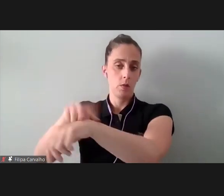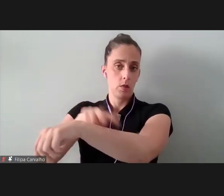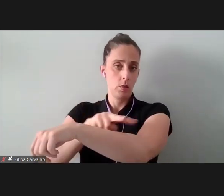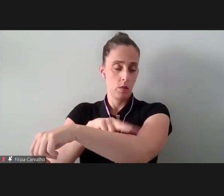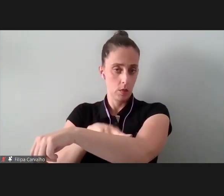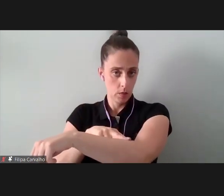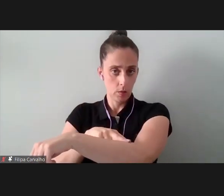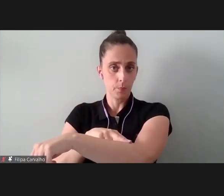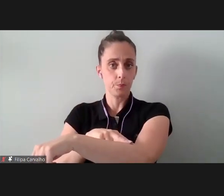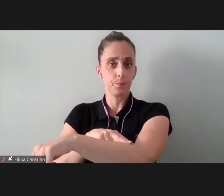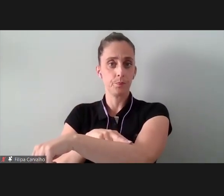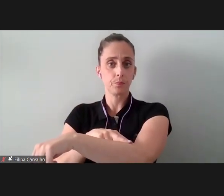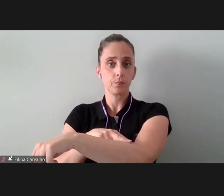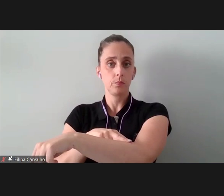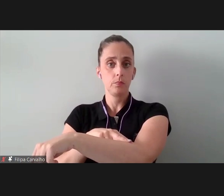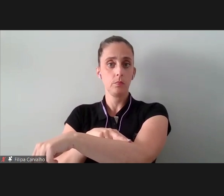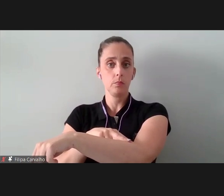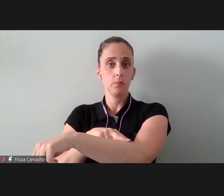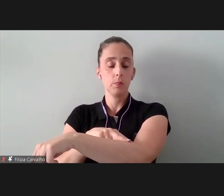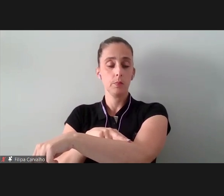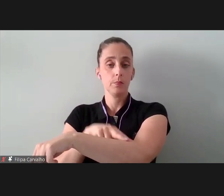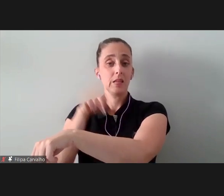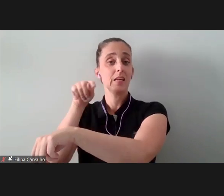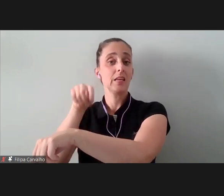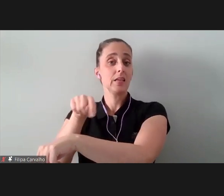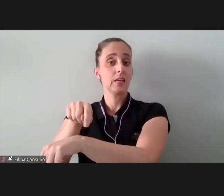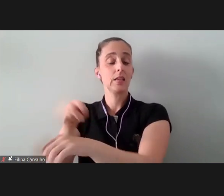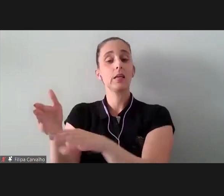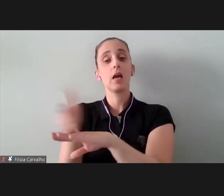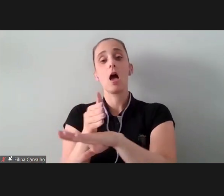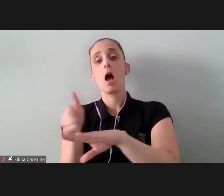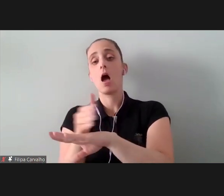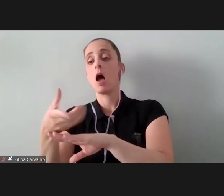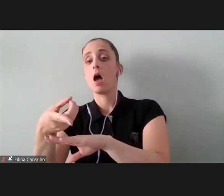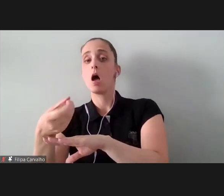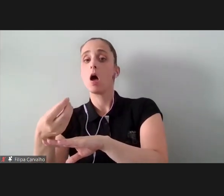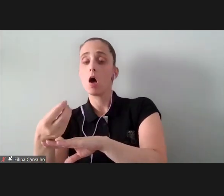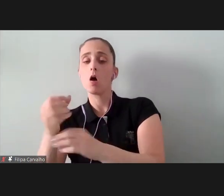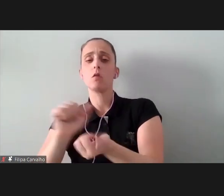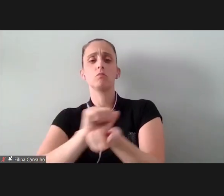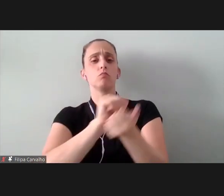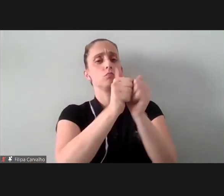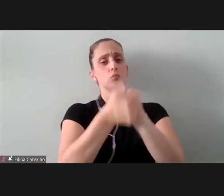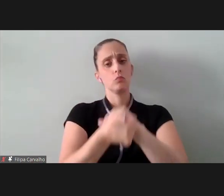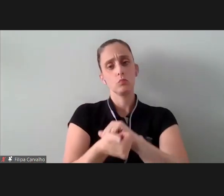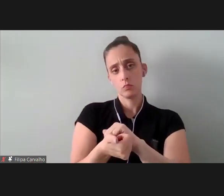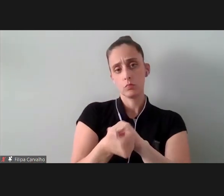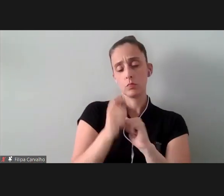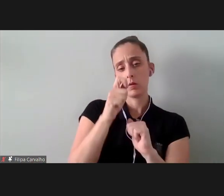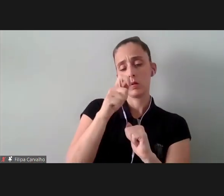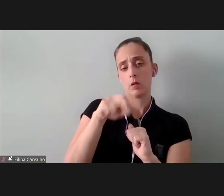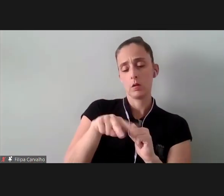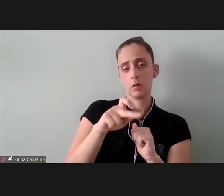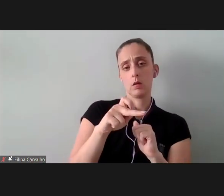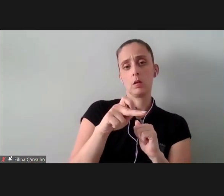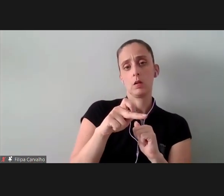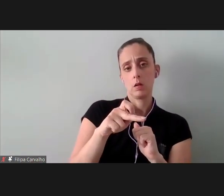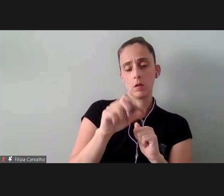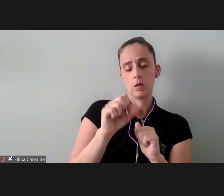CENFA, que nos anos 90 foi transformado em INAC, que é o Instituto Nacional de